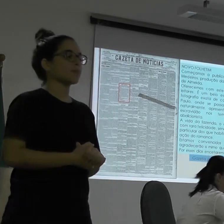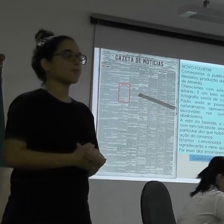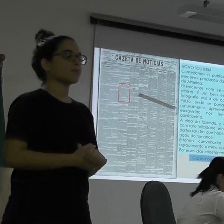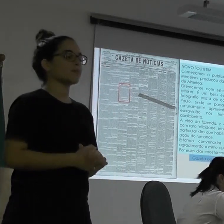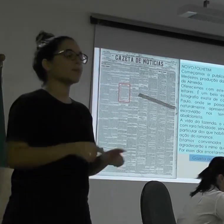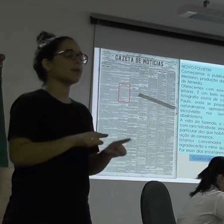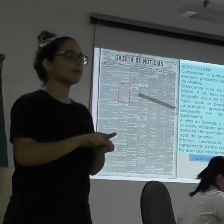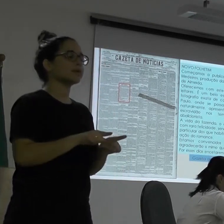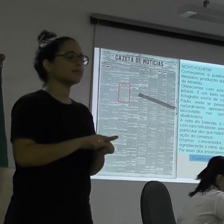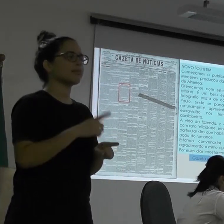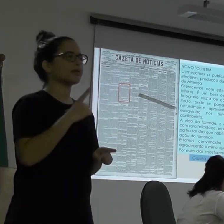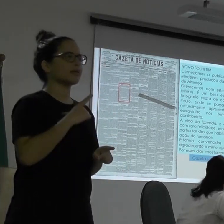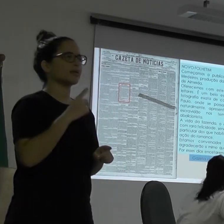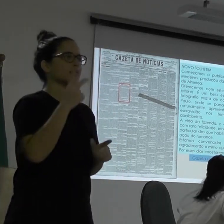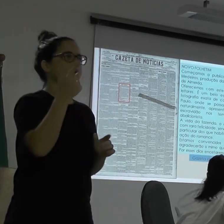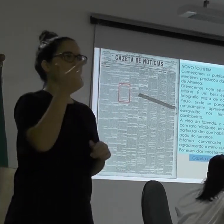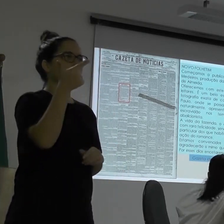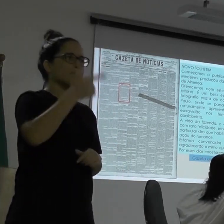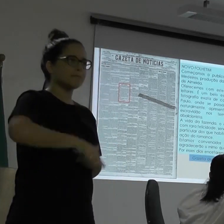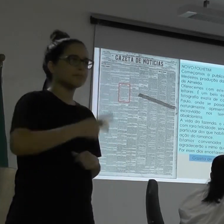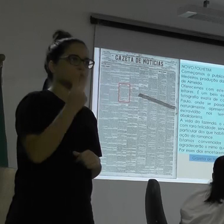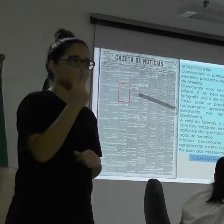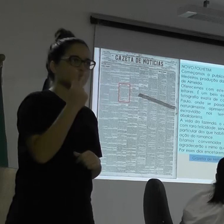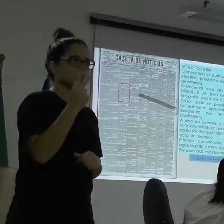obras divulgadas no final do século, que são...